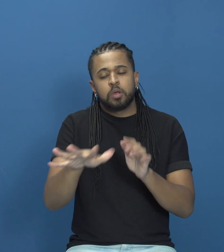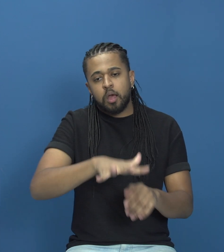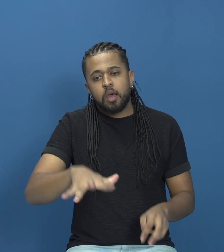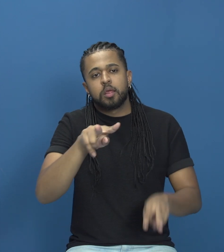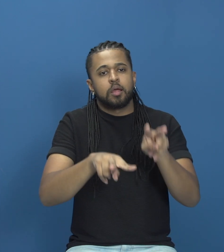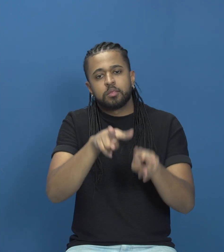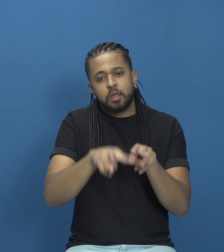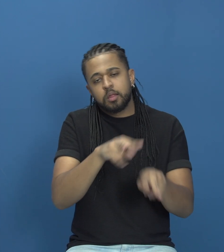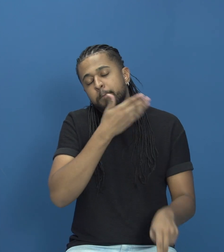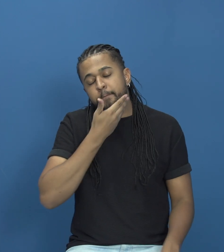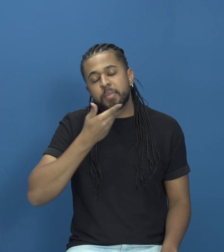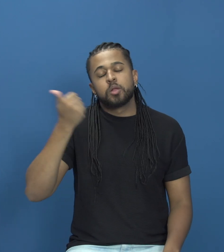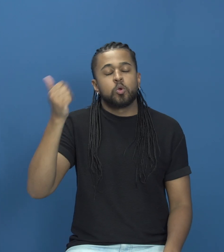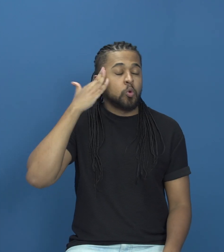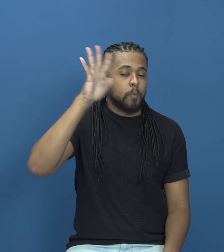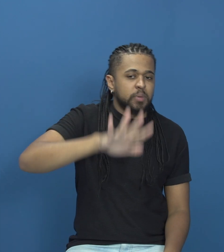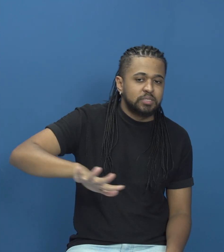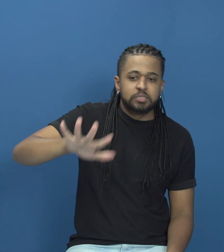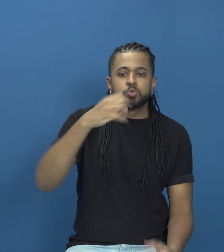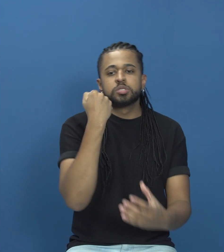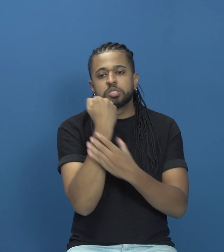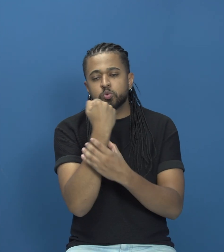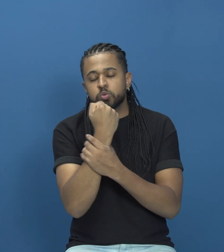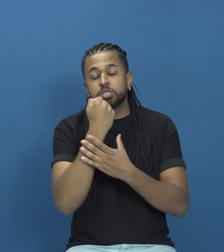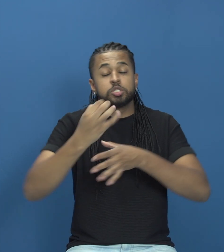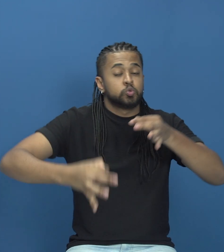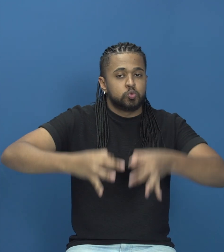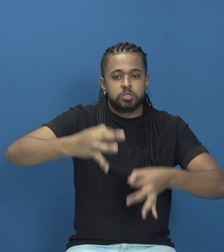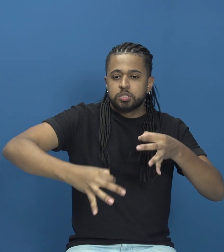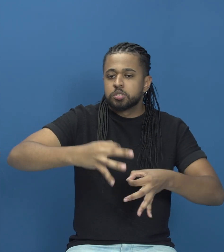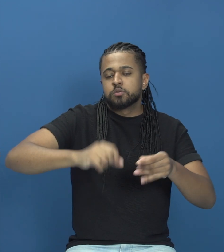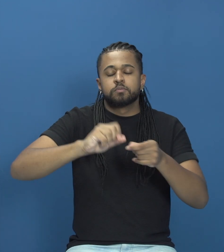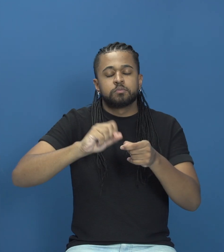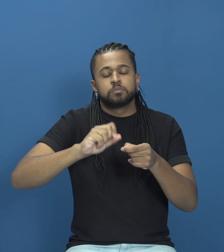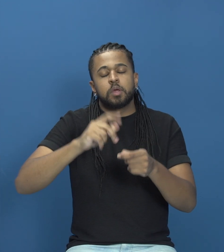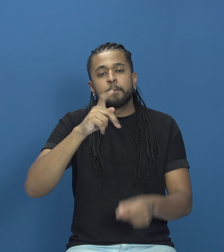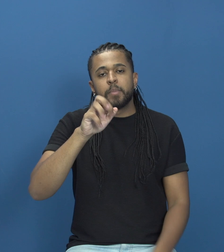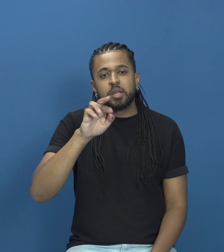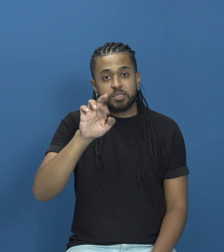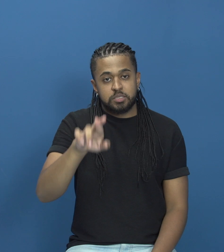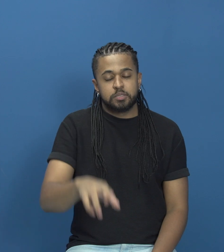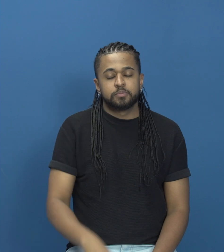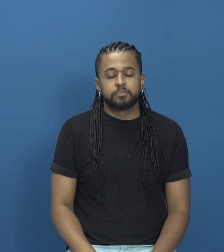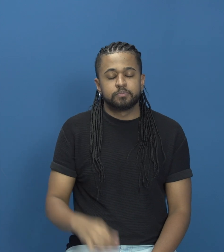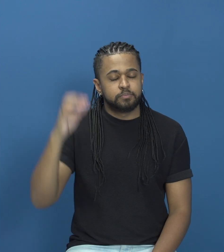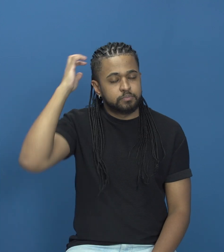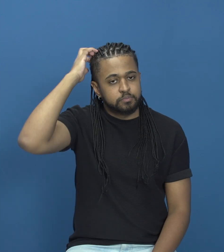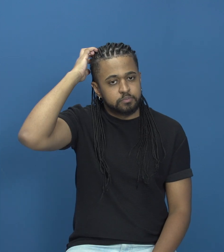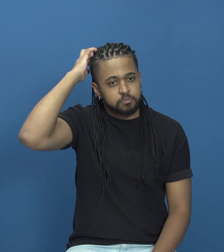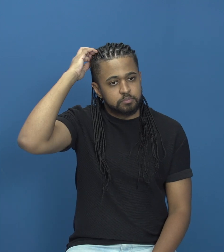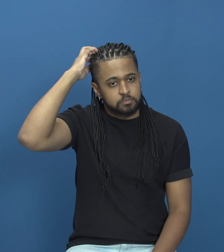análise, para melhor compreensão e segurança jurídica na emissão de seus pareceres.